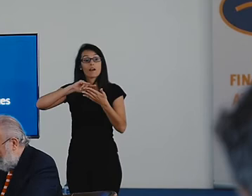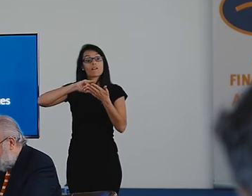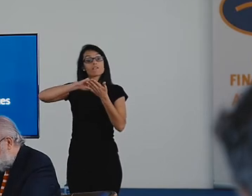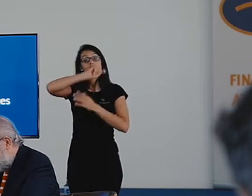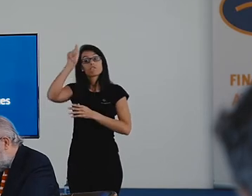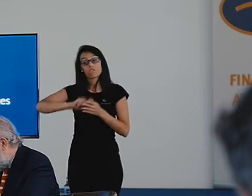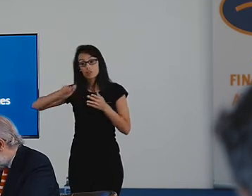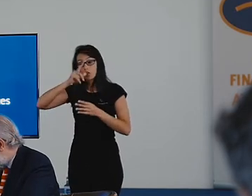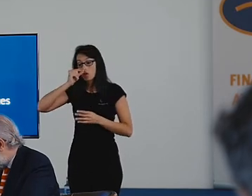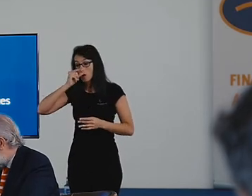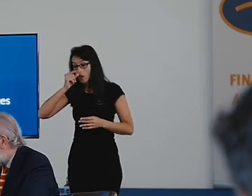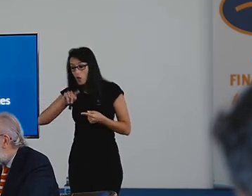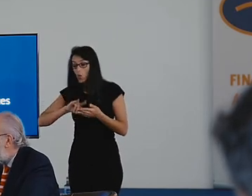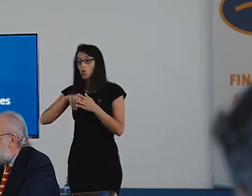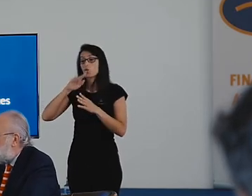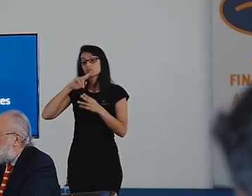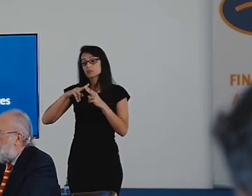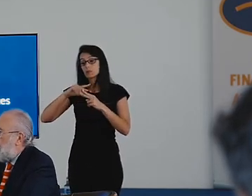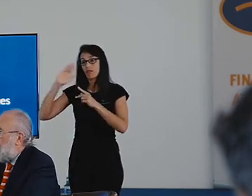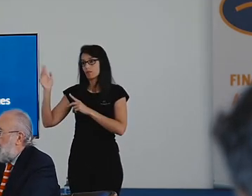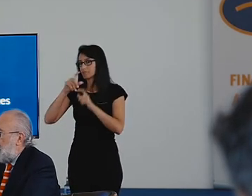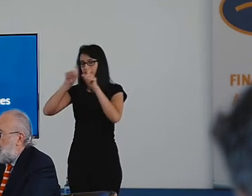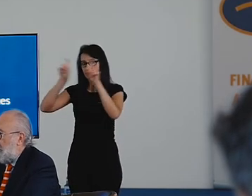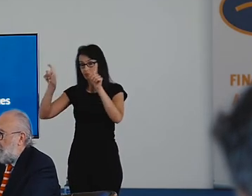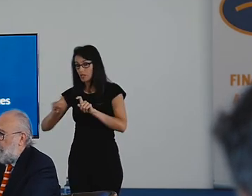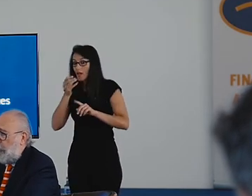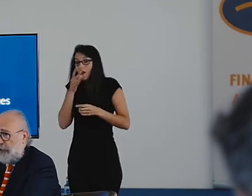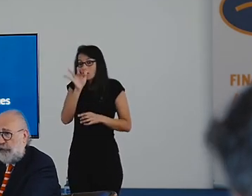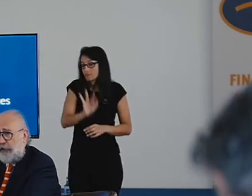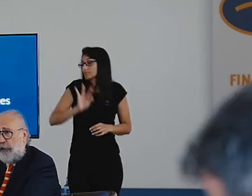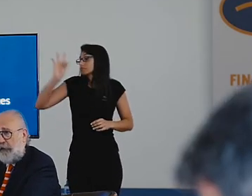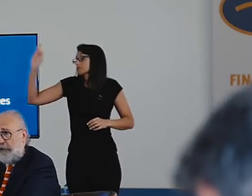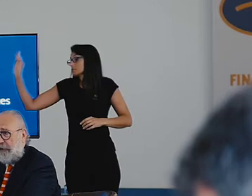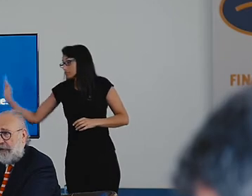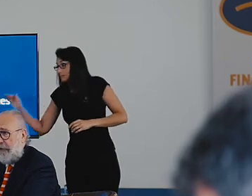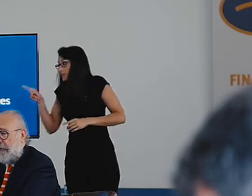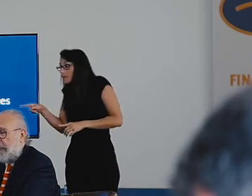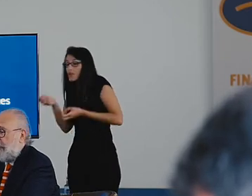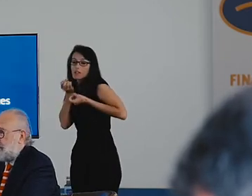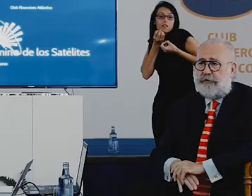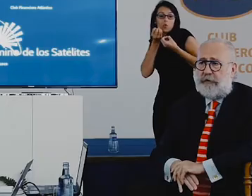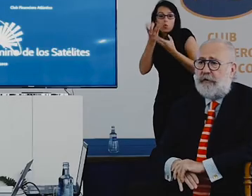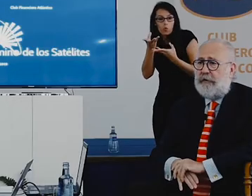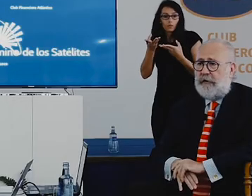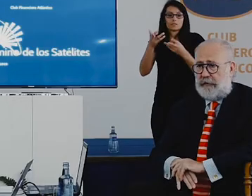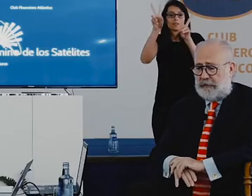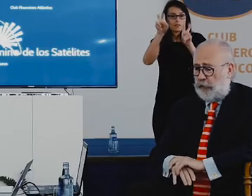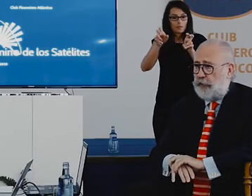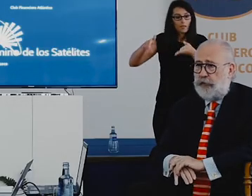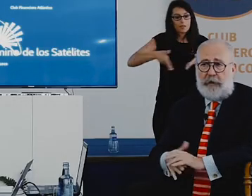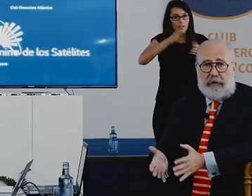Lugo, aquí presente, José María López Bourrío, y darle la palabra a Enrique para que os ponga a todos al corriente de en qué va a consistir